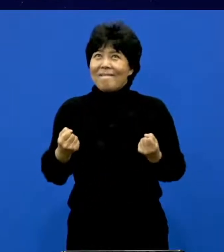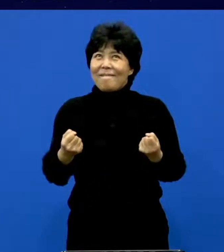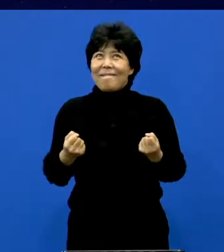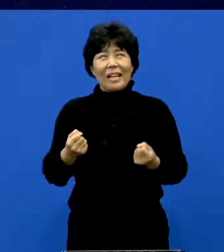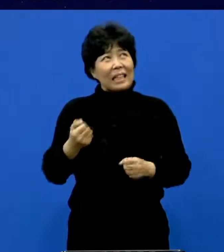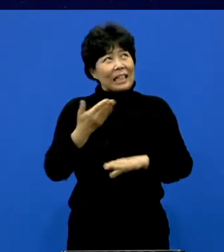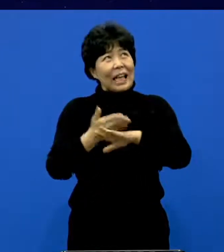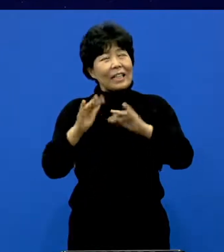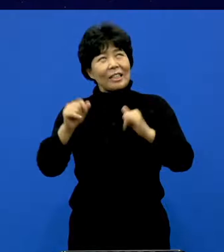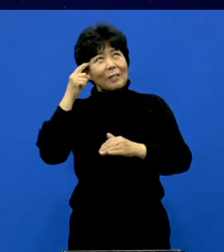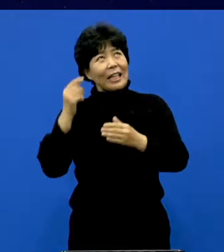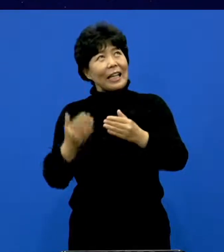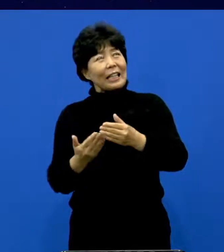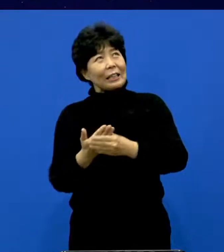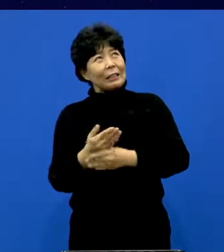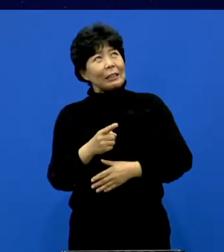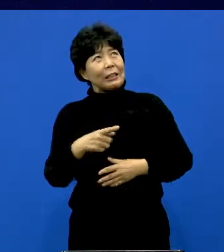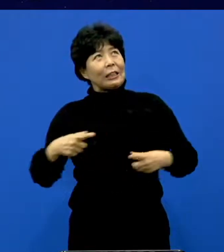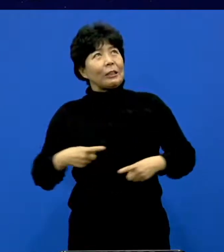거죠. 그놈.